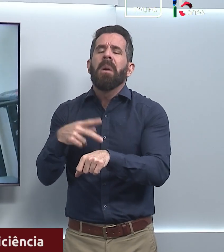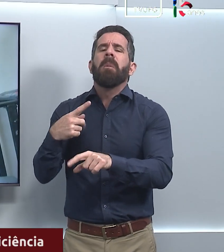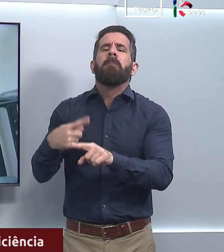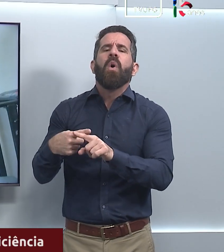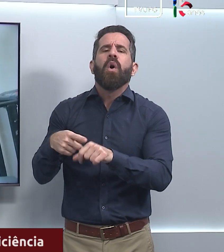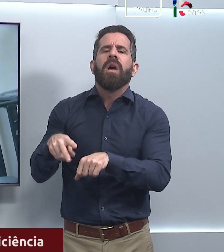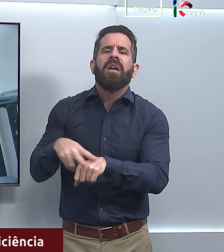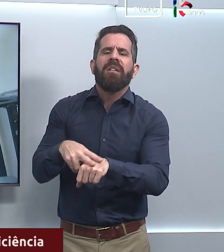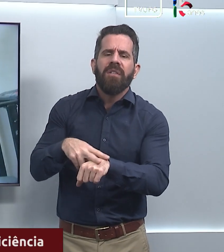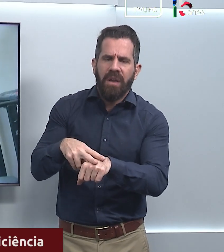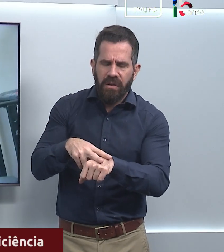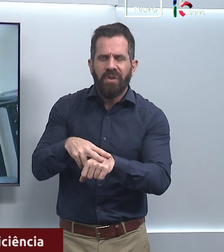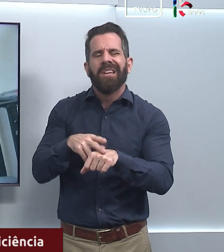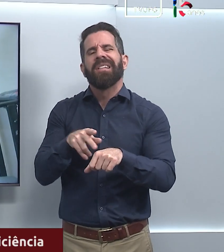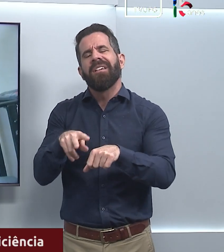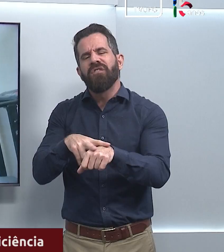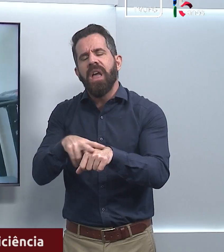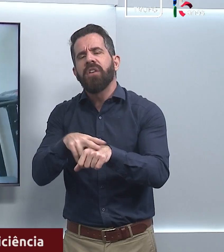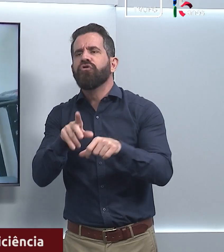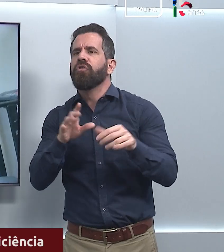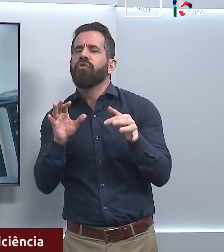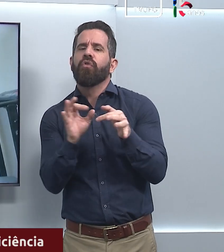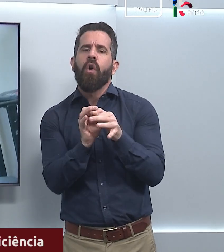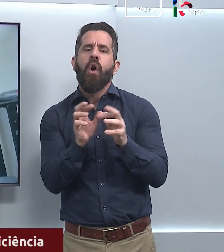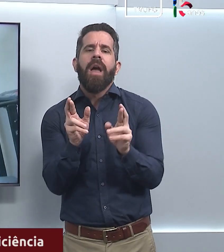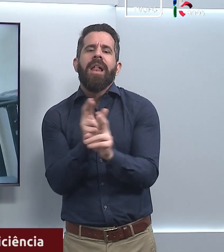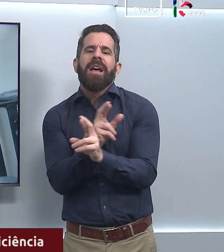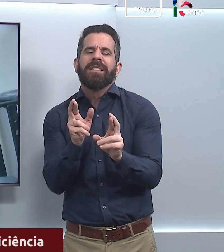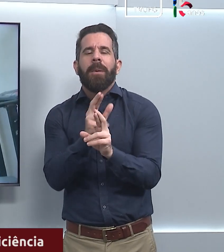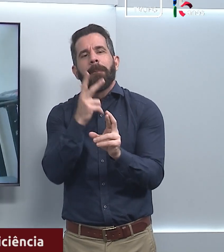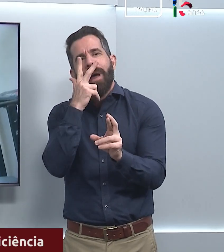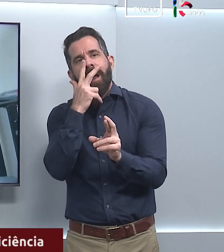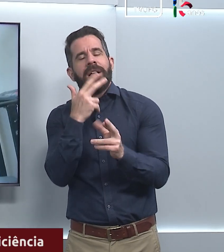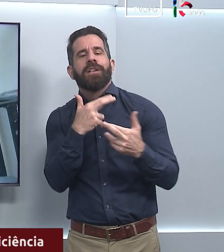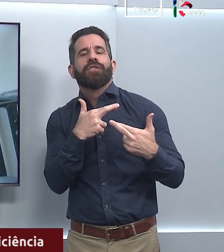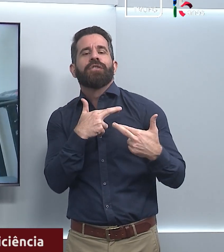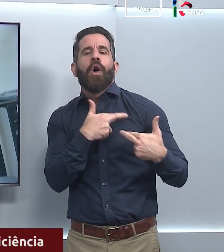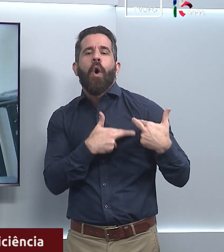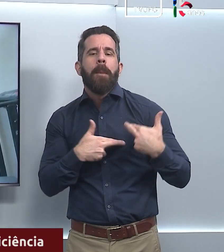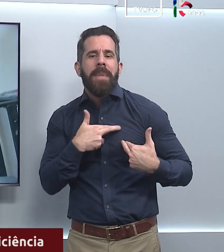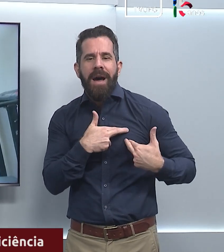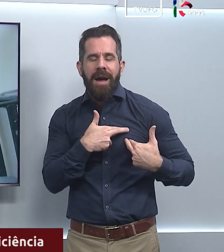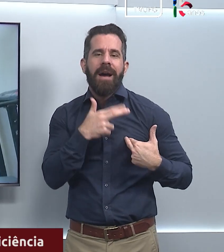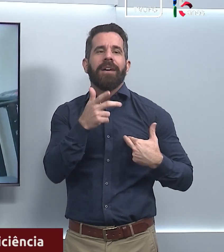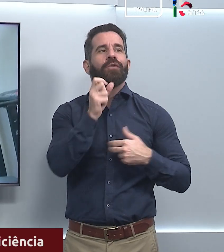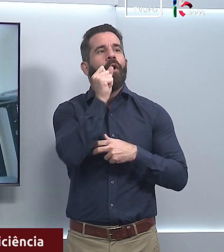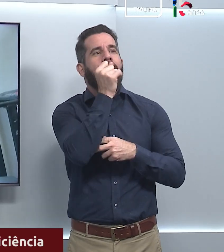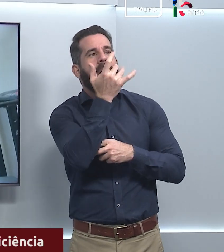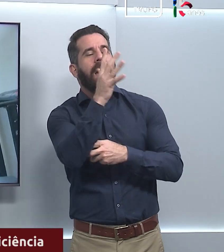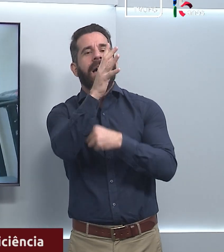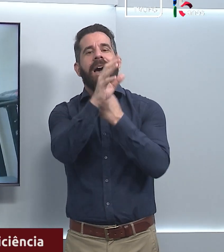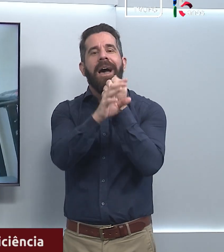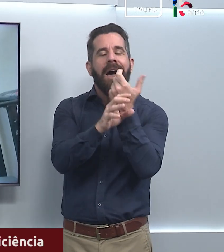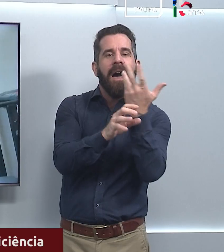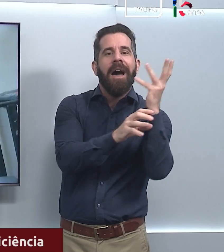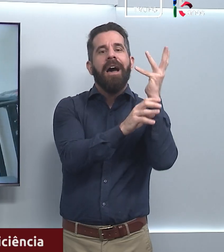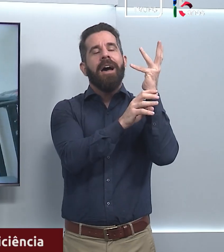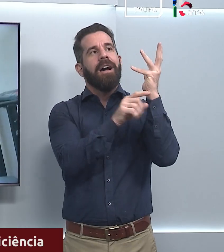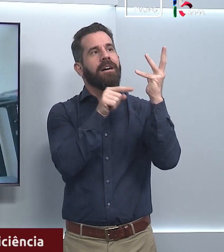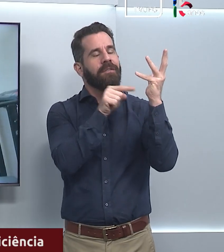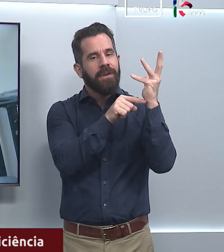gente faz lá uma relação até bem romântica com as árvores, a primavera,